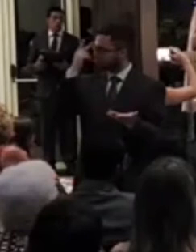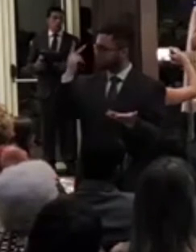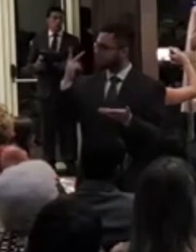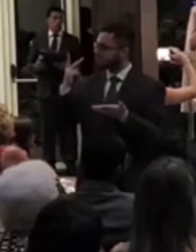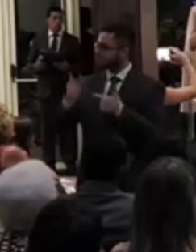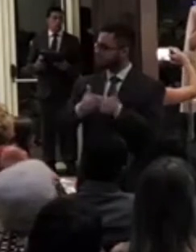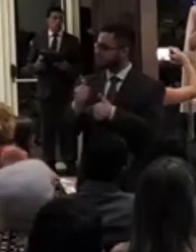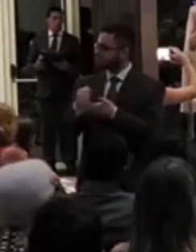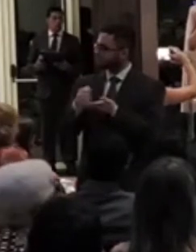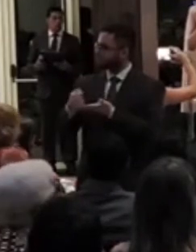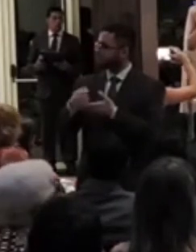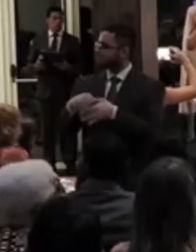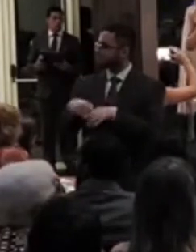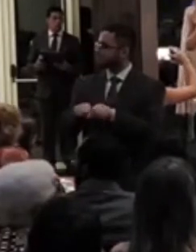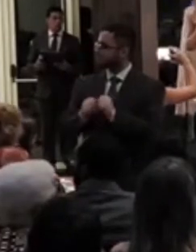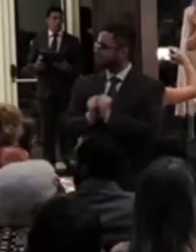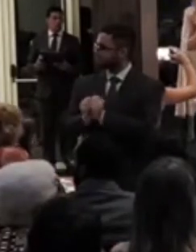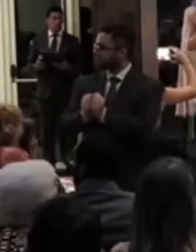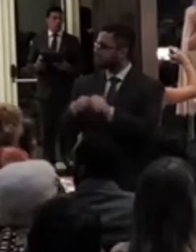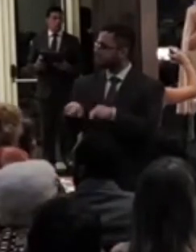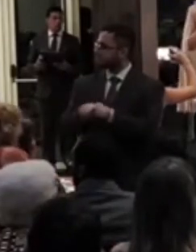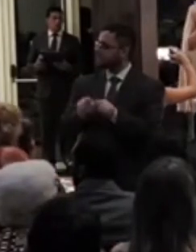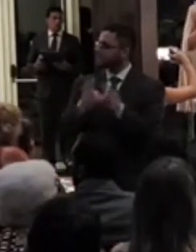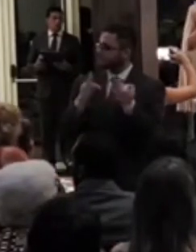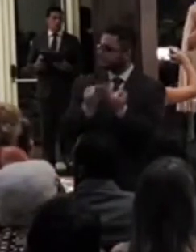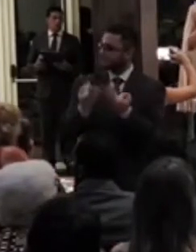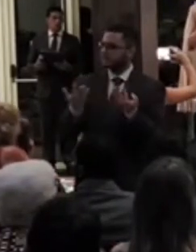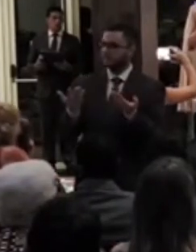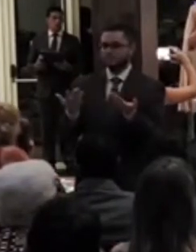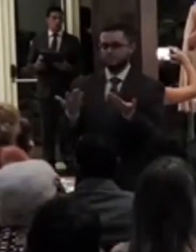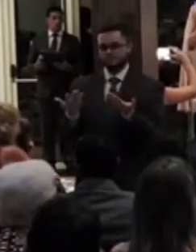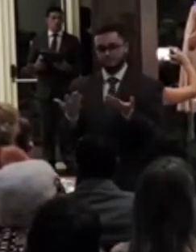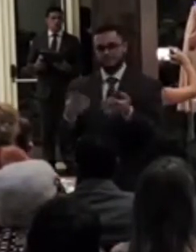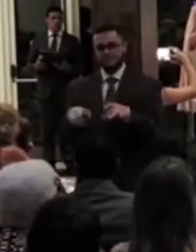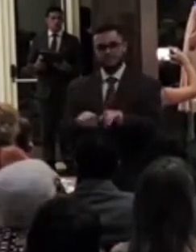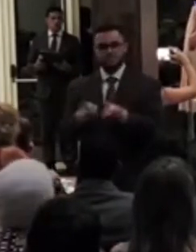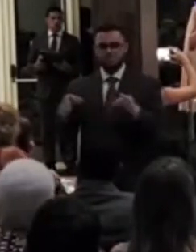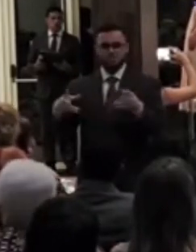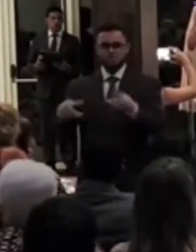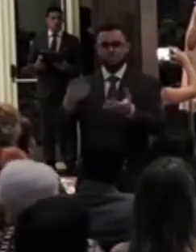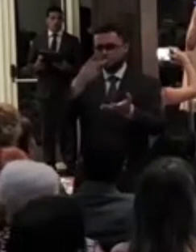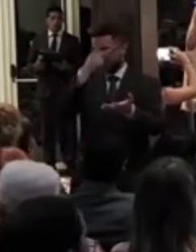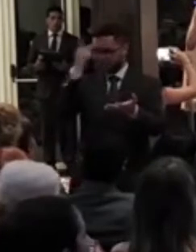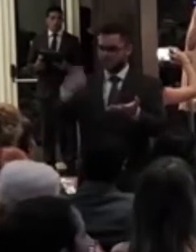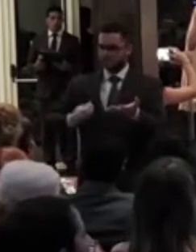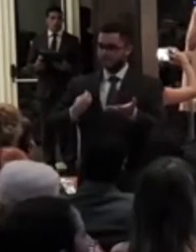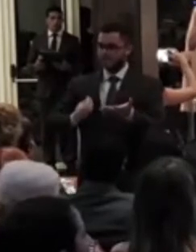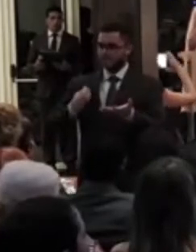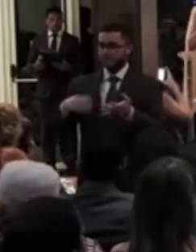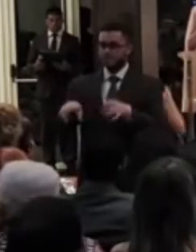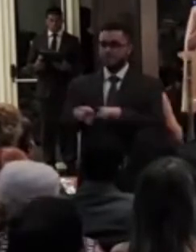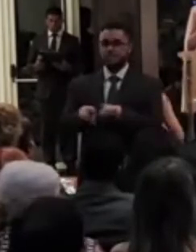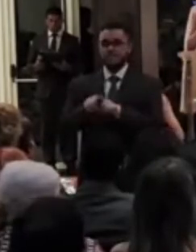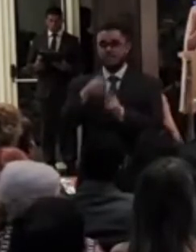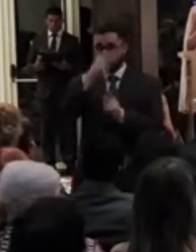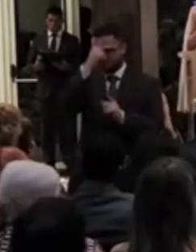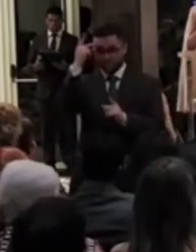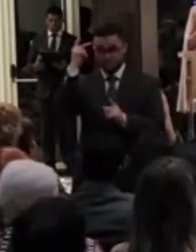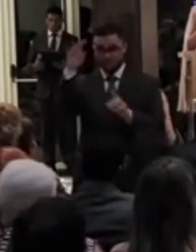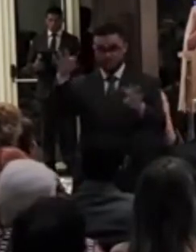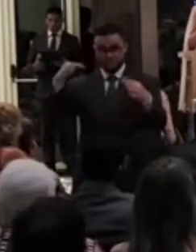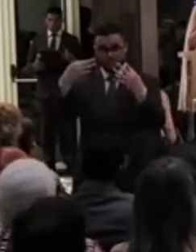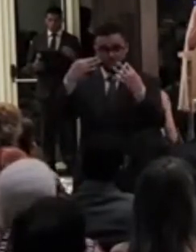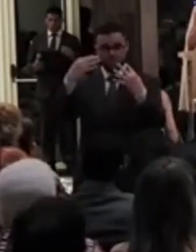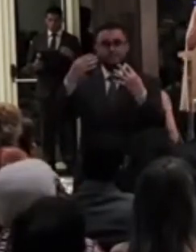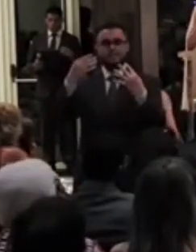colaboradores, familiares, parceiros, aos aqui presentes e aos que nos acompanham